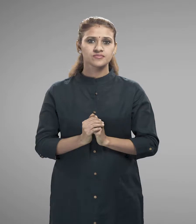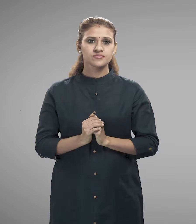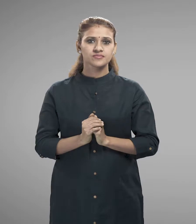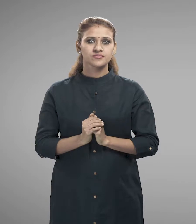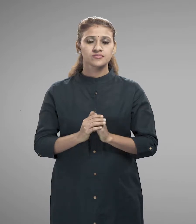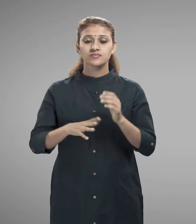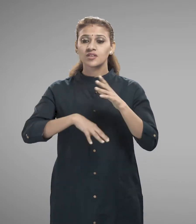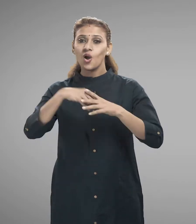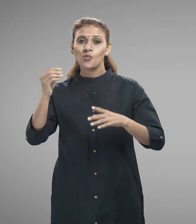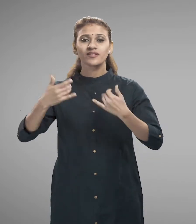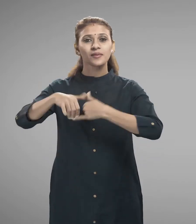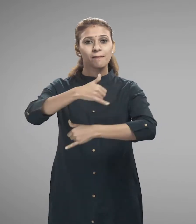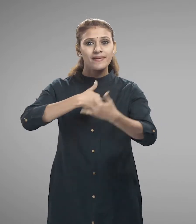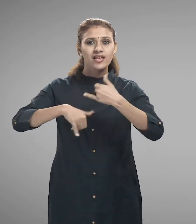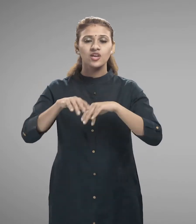बाहर मत खेलो,